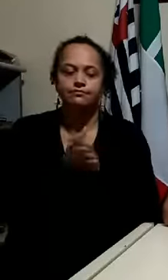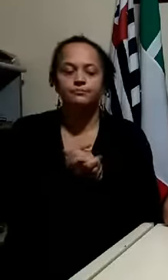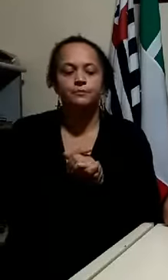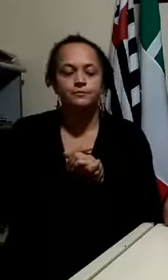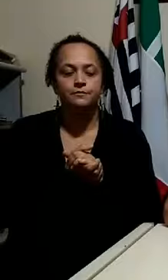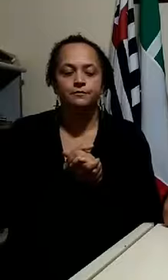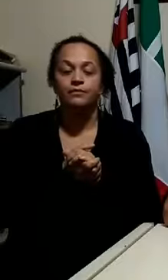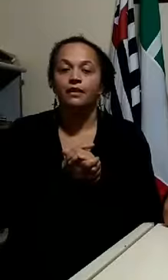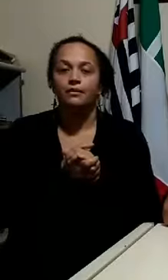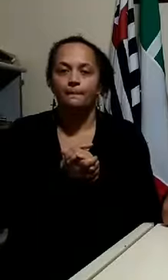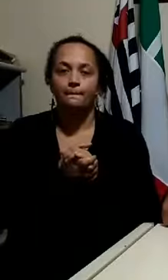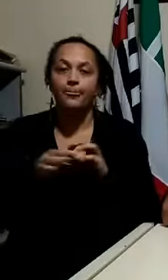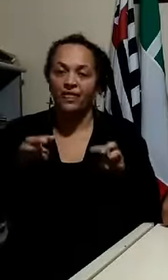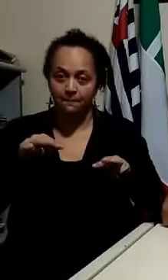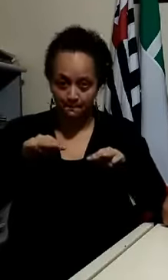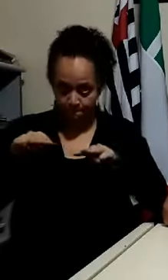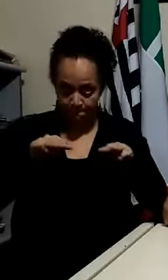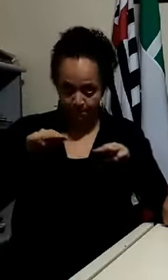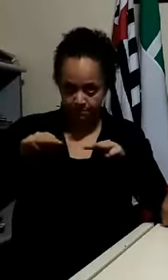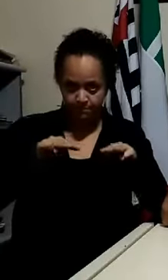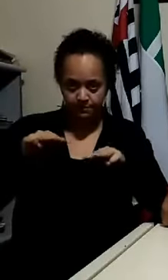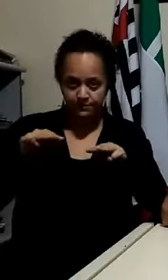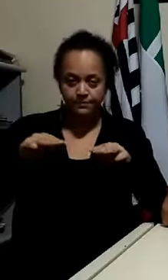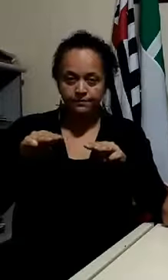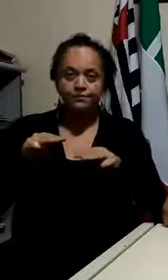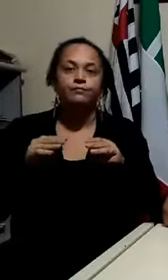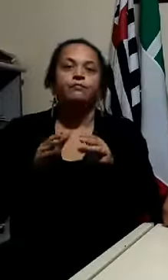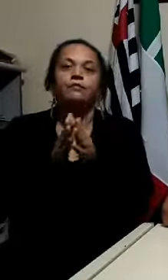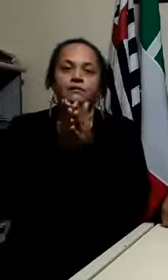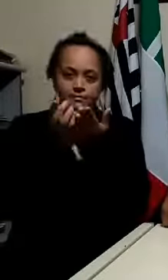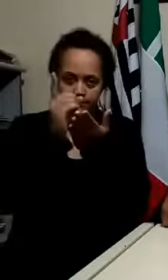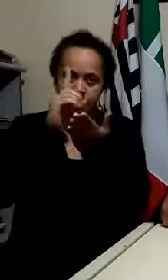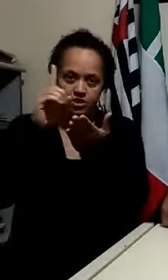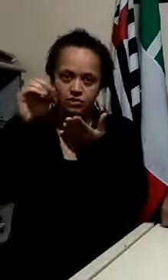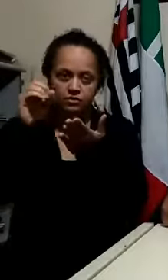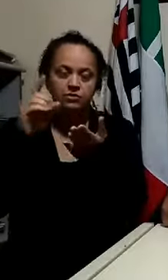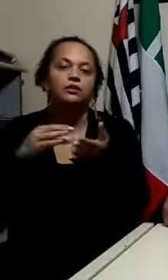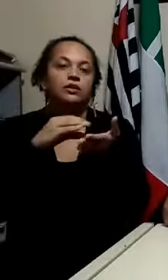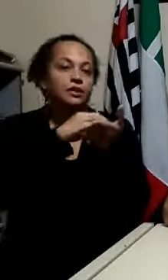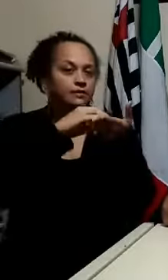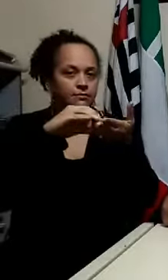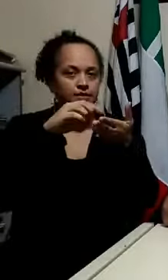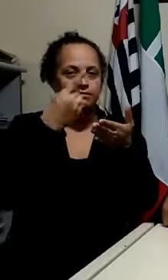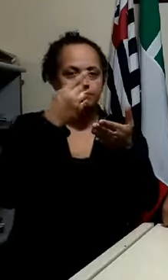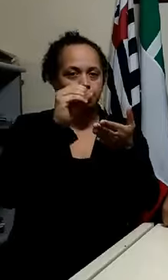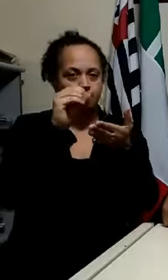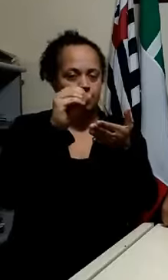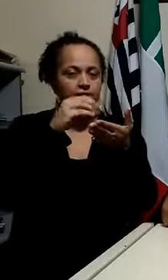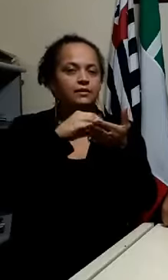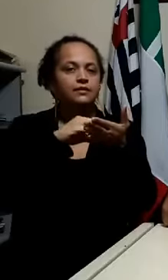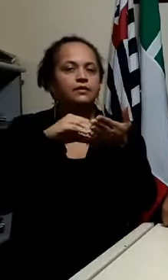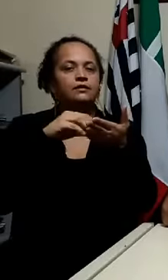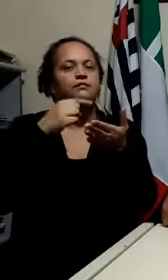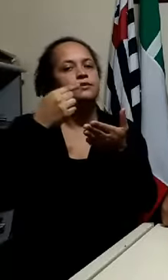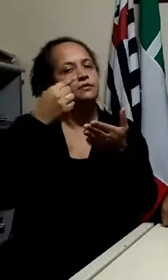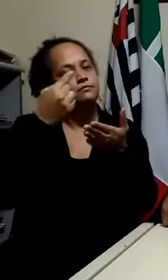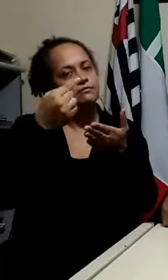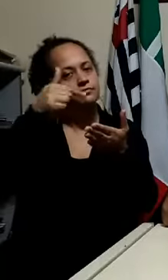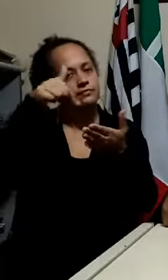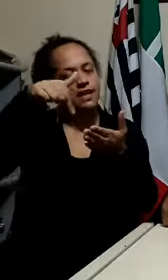aprende em Marcos capítulo 10, do 17 ao 31. Sobre